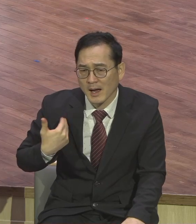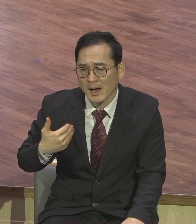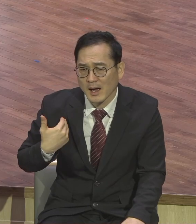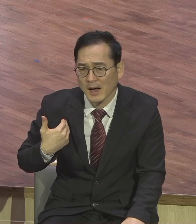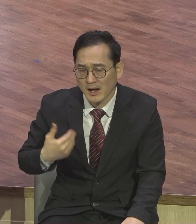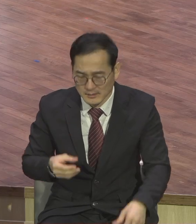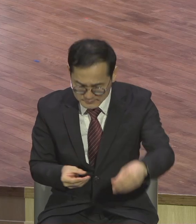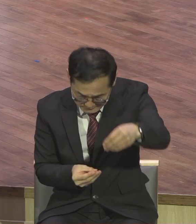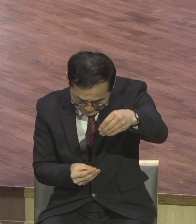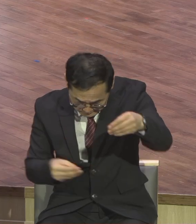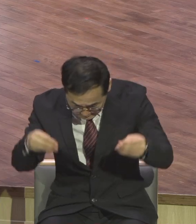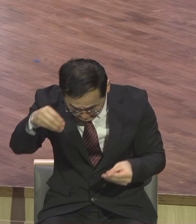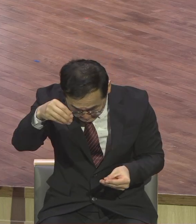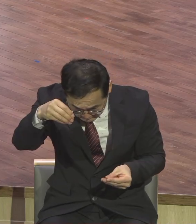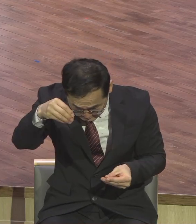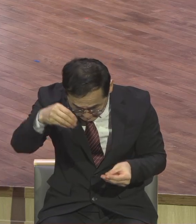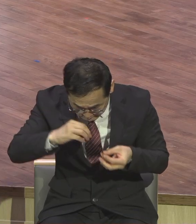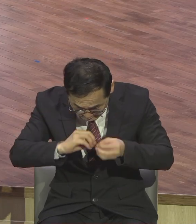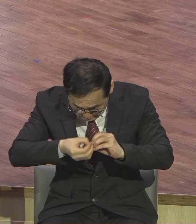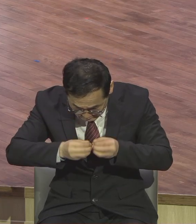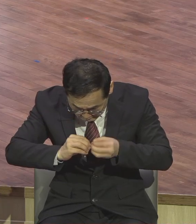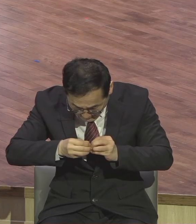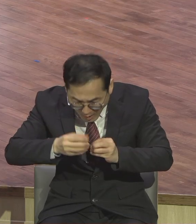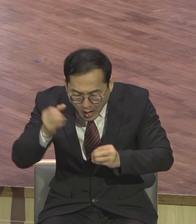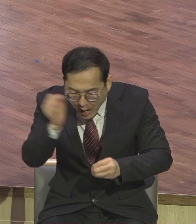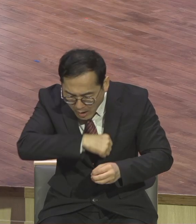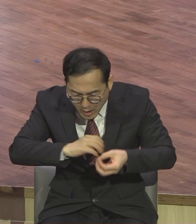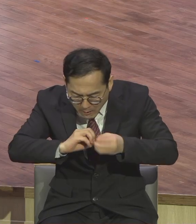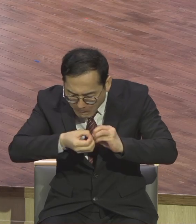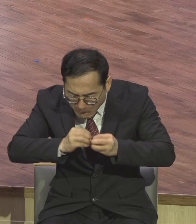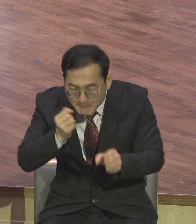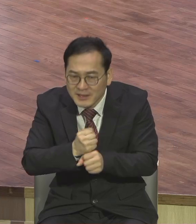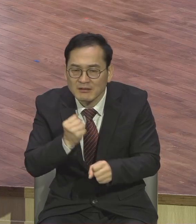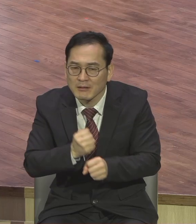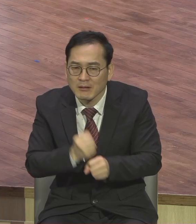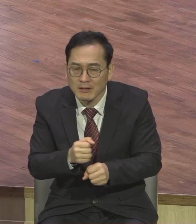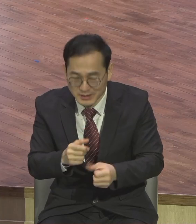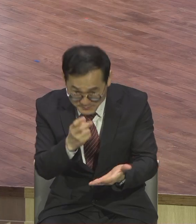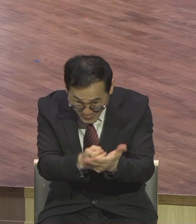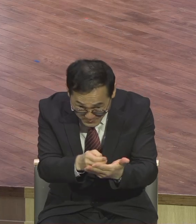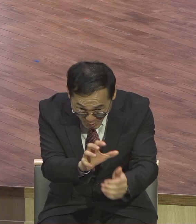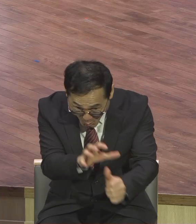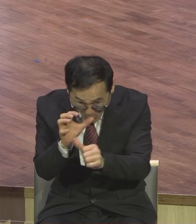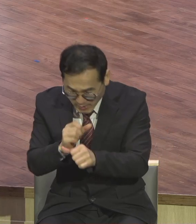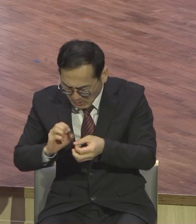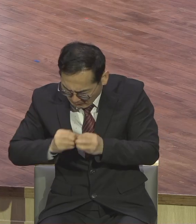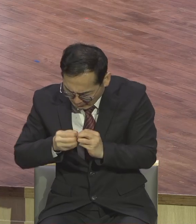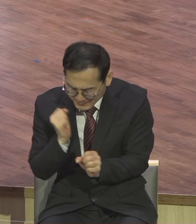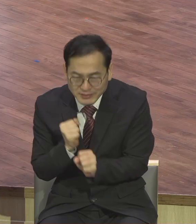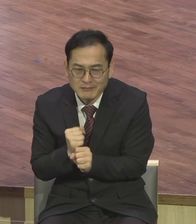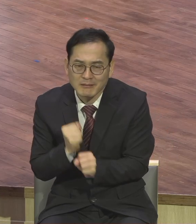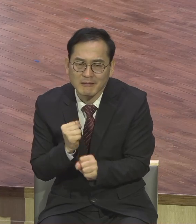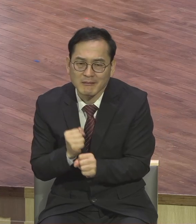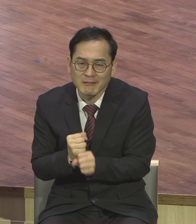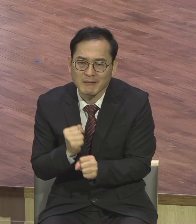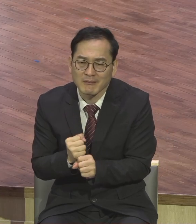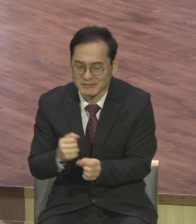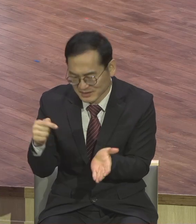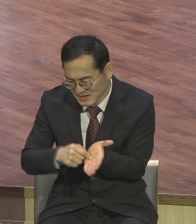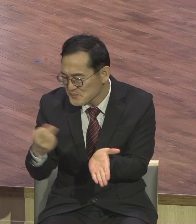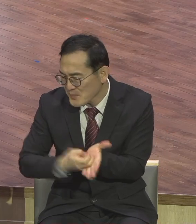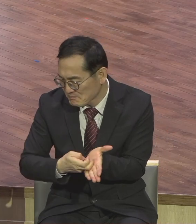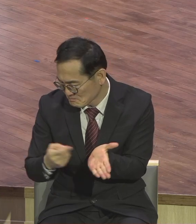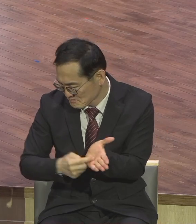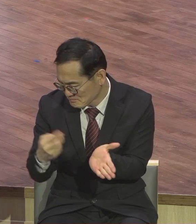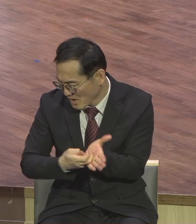엉뚱하게 자기들 스스로 또 규례를 또 만들었어요. 규례를 또 그렇게 만들어가지고 마치 그